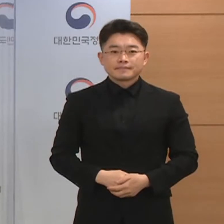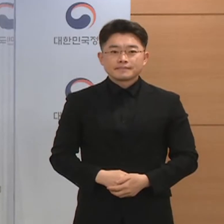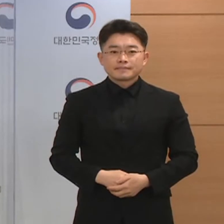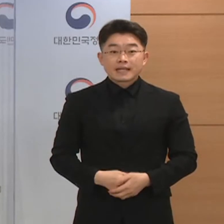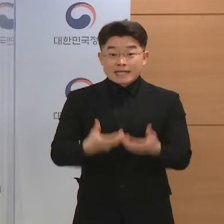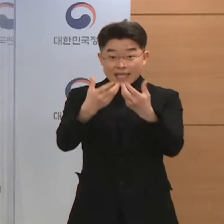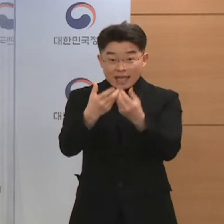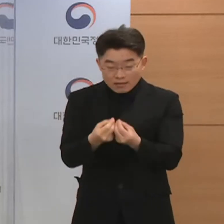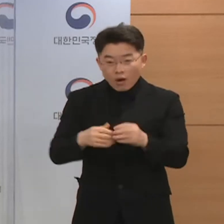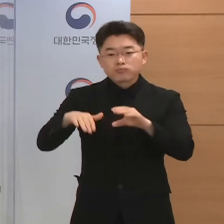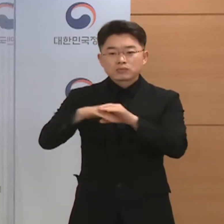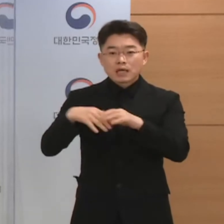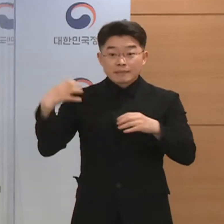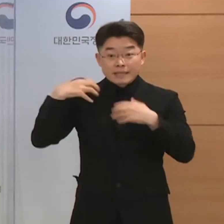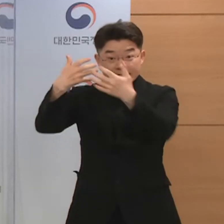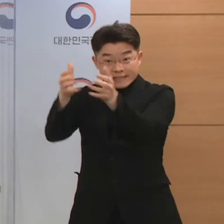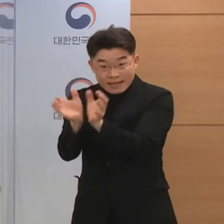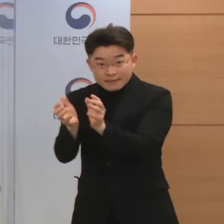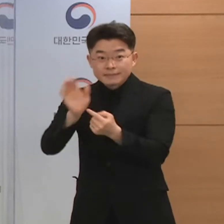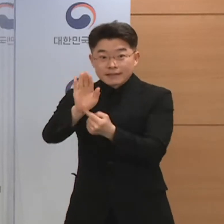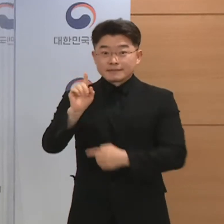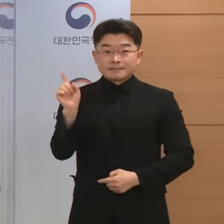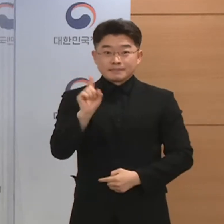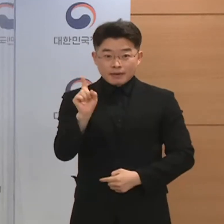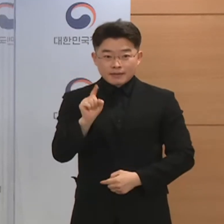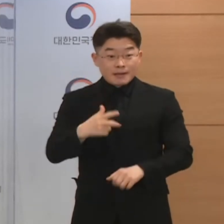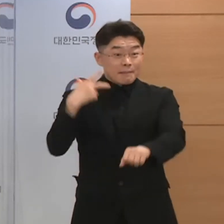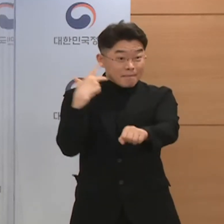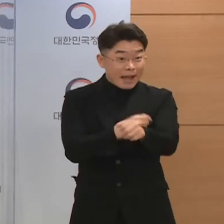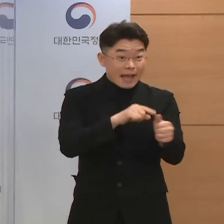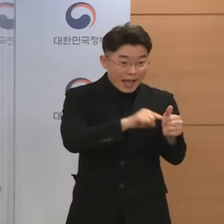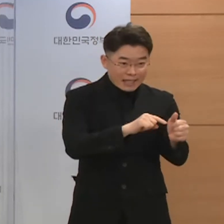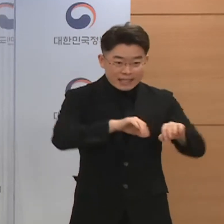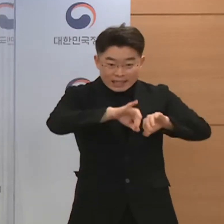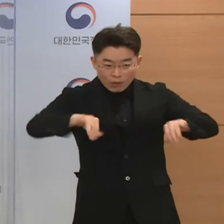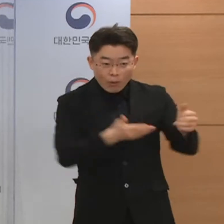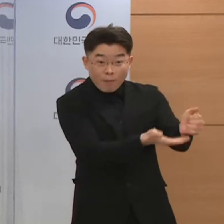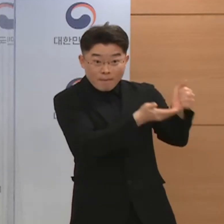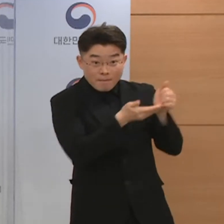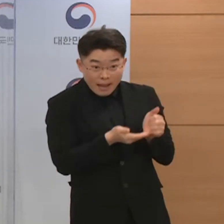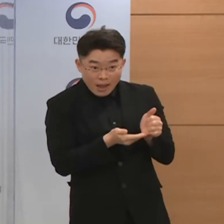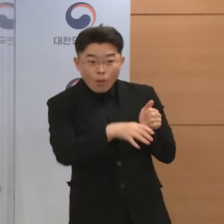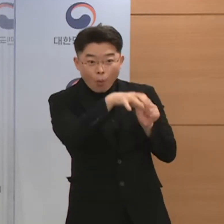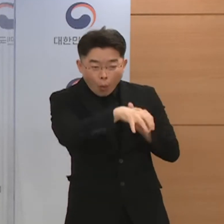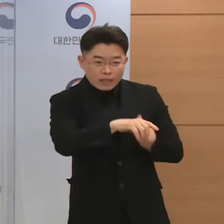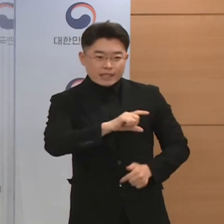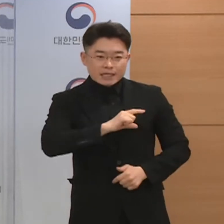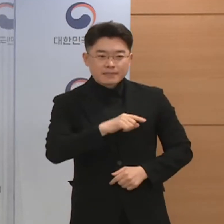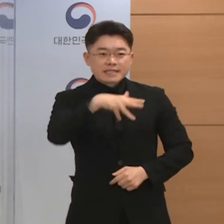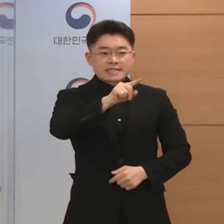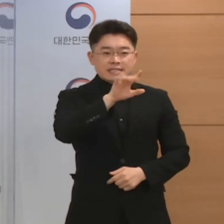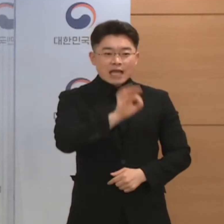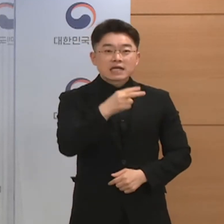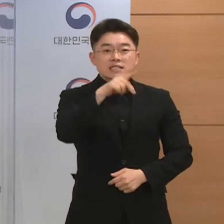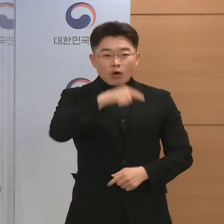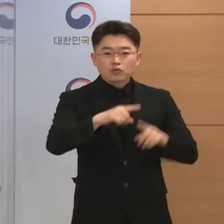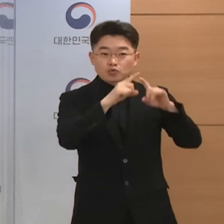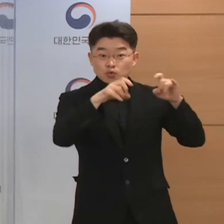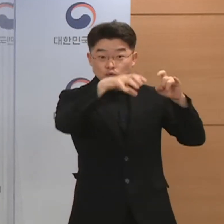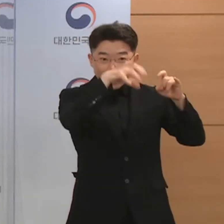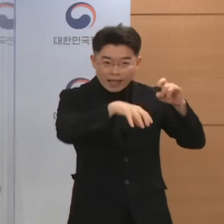예를 들어 문화재청은 백신 접종자들만 입장할 수 있는 창덕궁